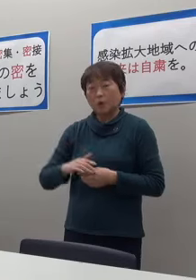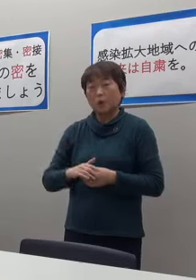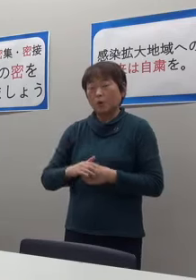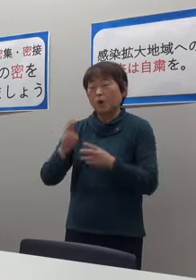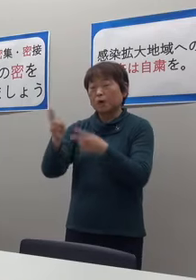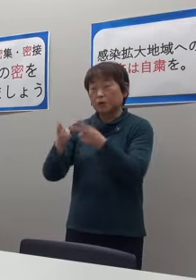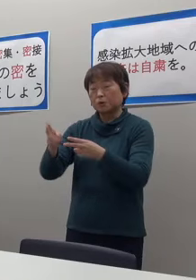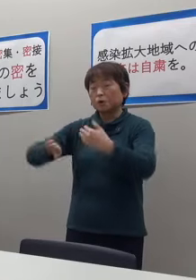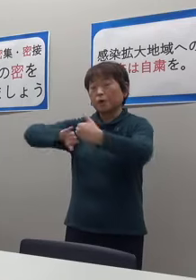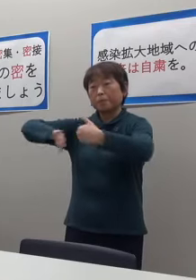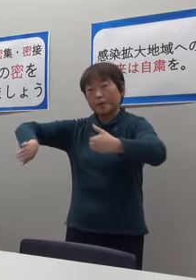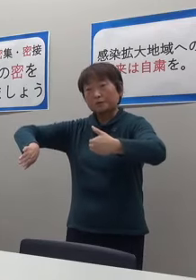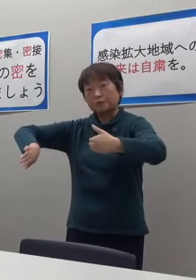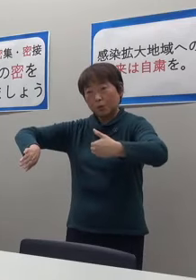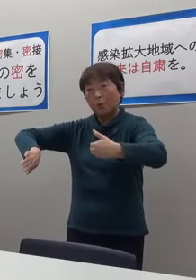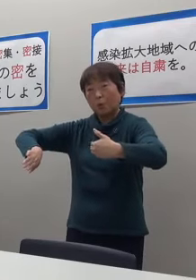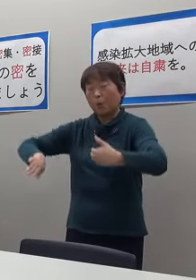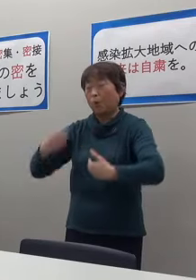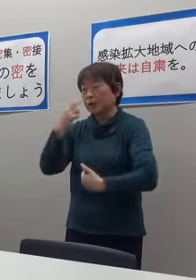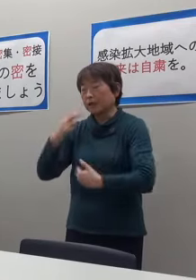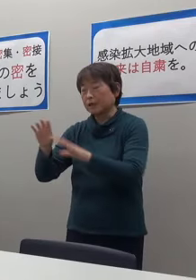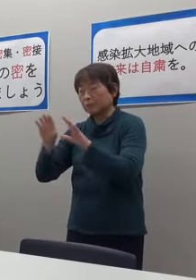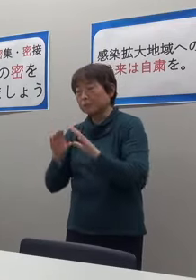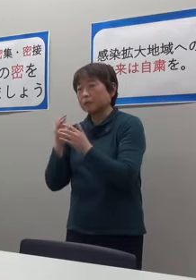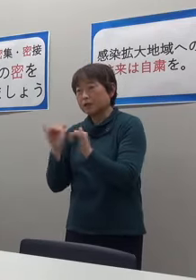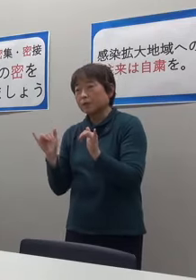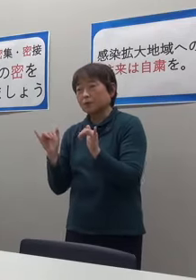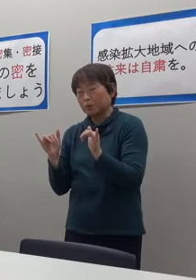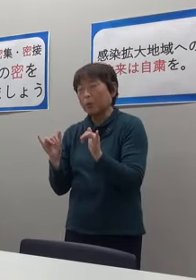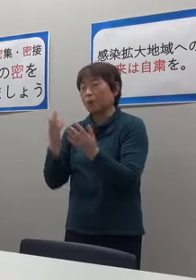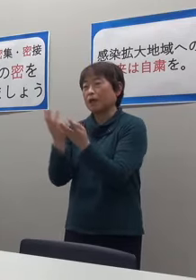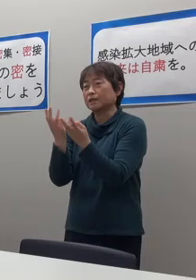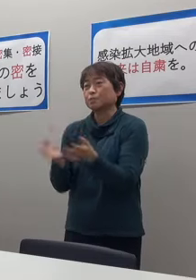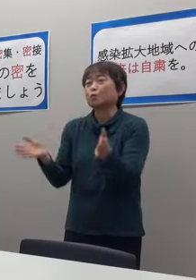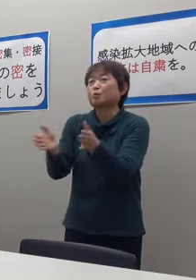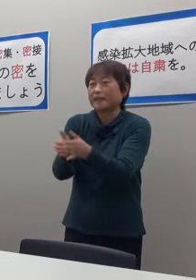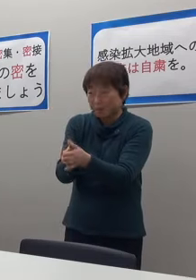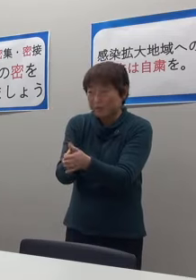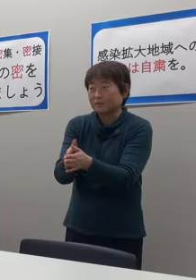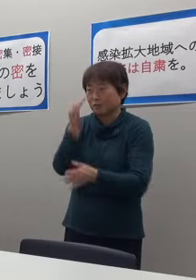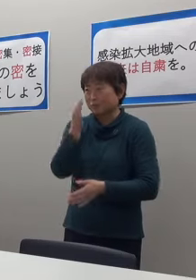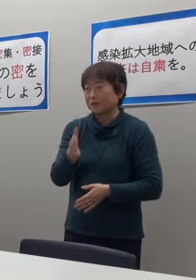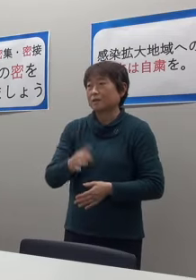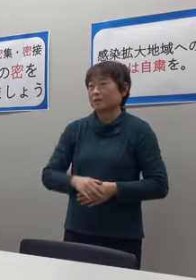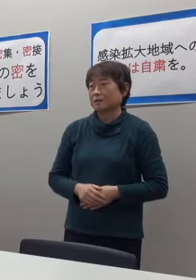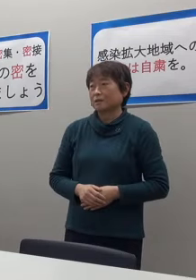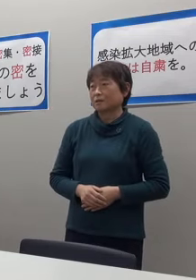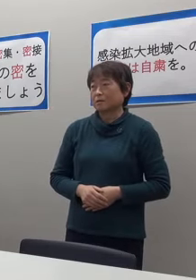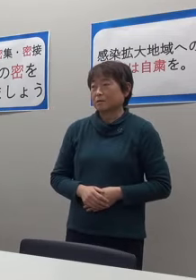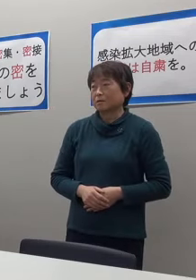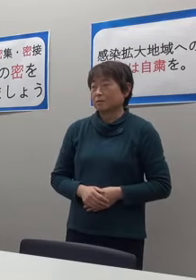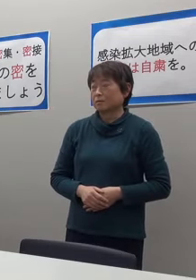果ってことになっております。 わかりました。 はい、その他、ご質問をお願いします。福島民